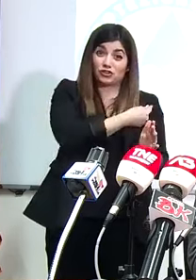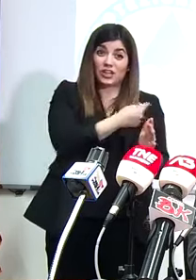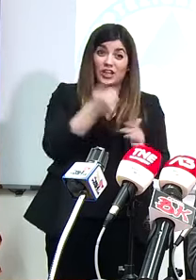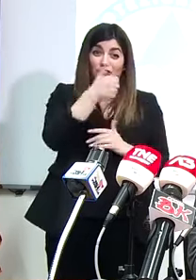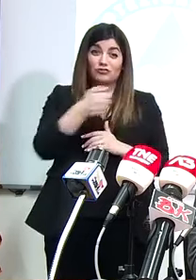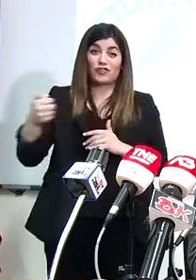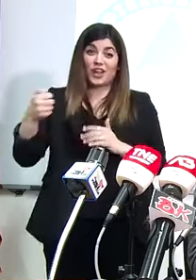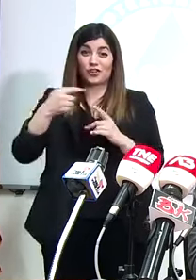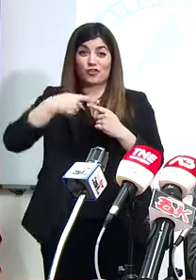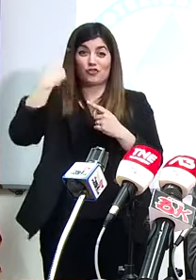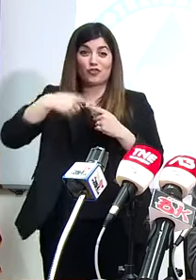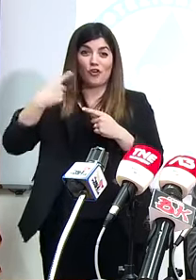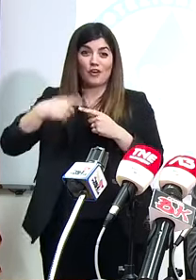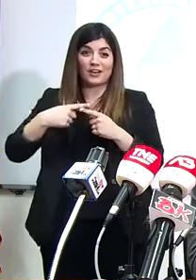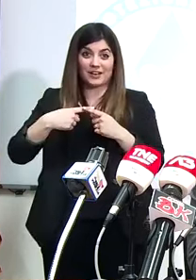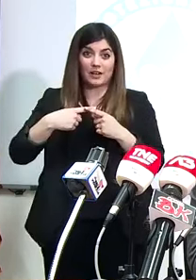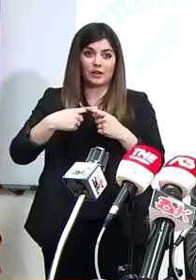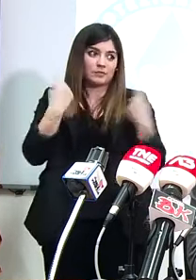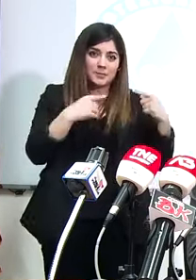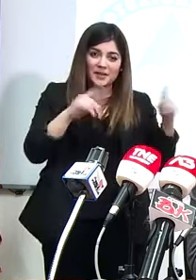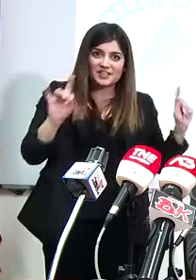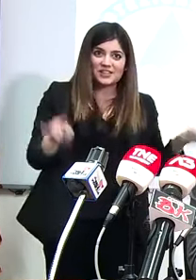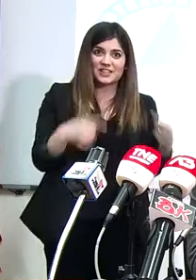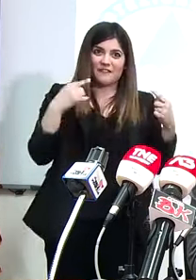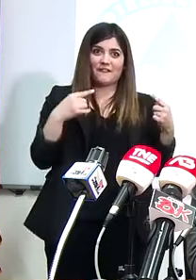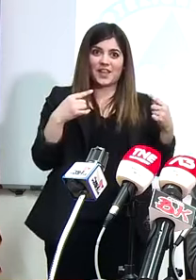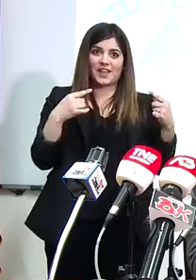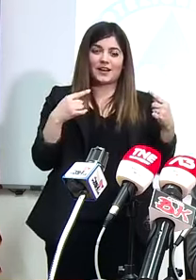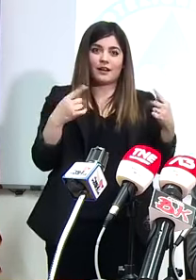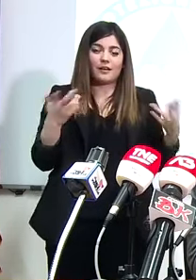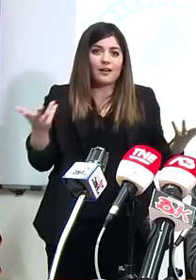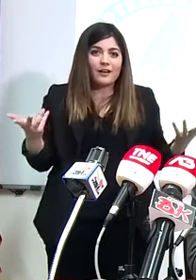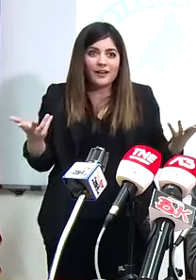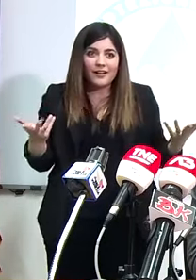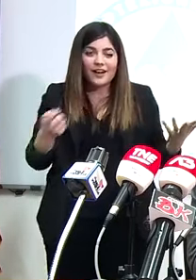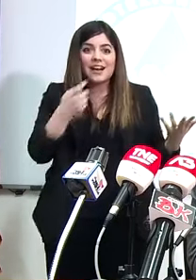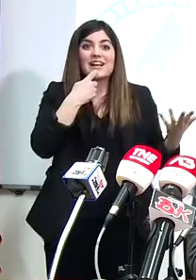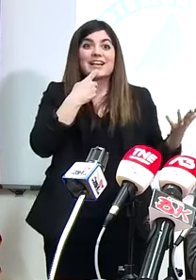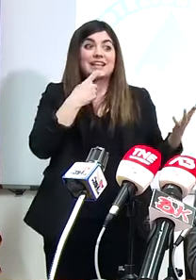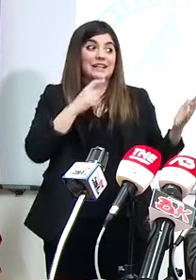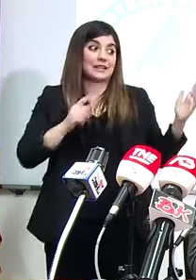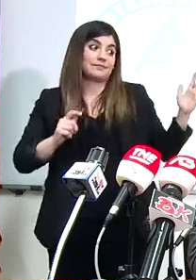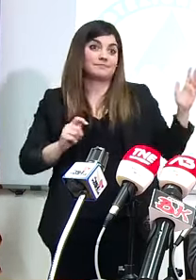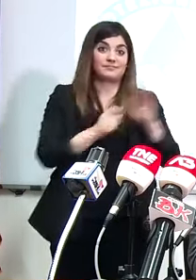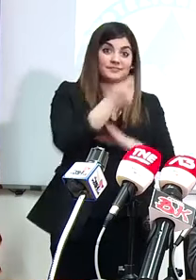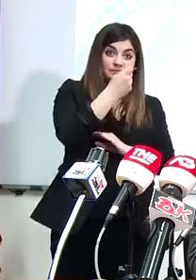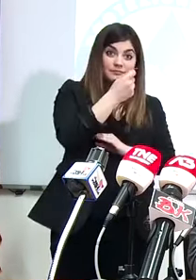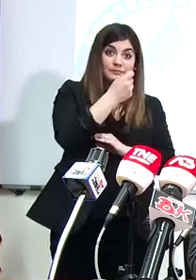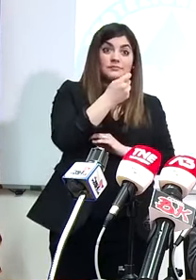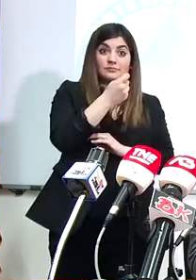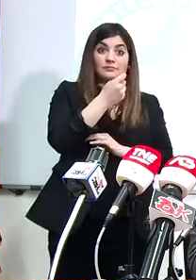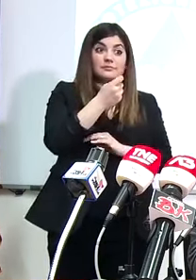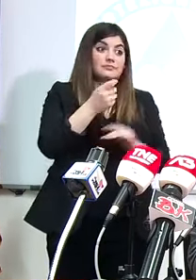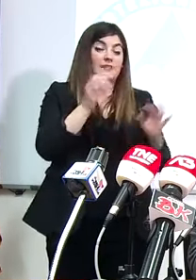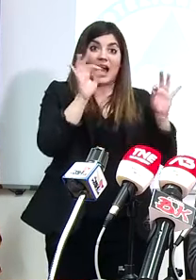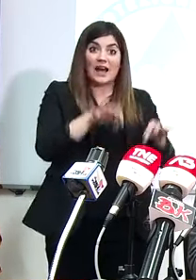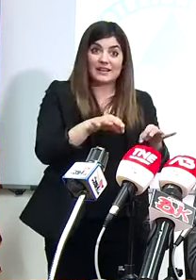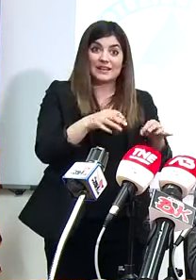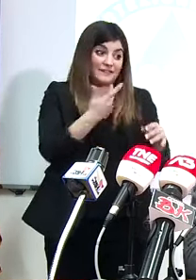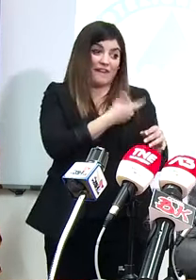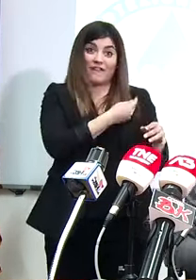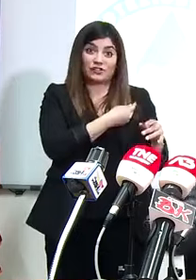e chi avrà per primo raggiungerà per primo traguardo avrà più mercato della sua disposizione brutto da dire ma funziona